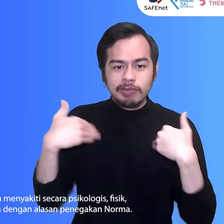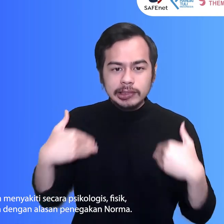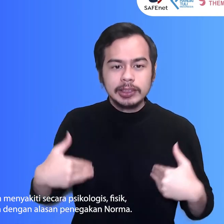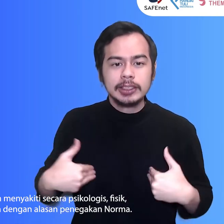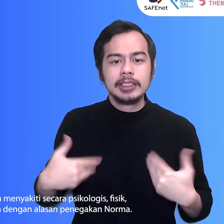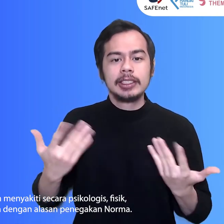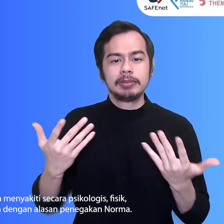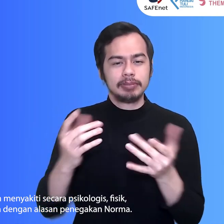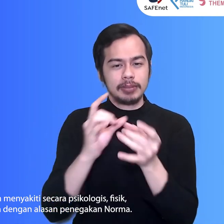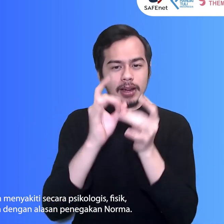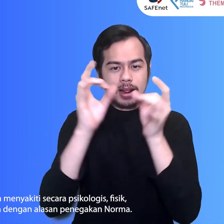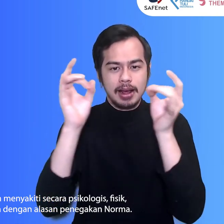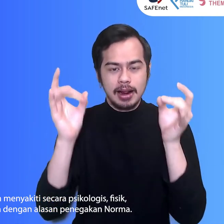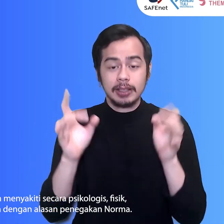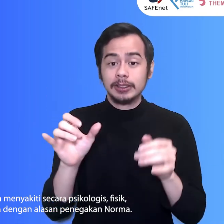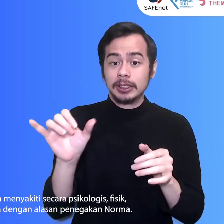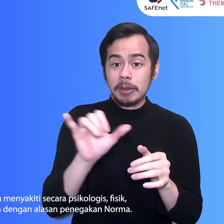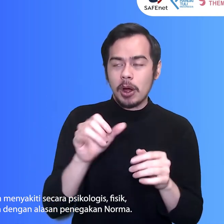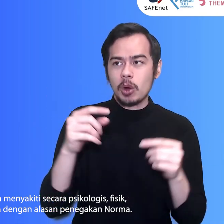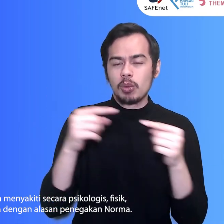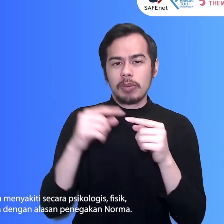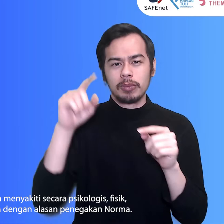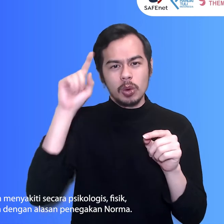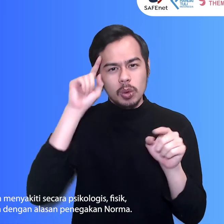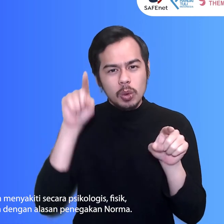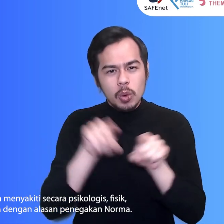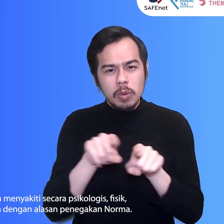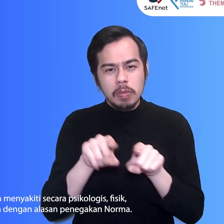Hai perilaku yang dilakukan adalah dengan stoking